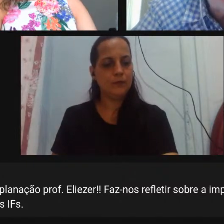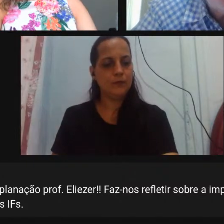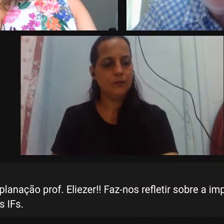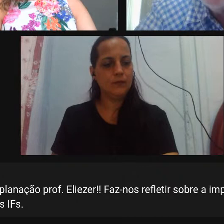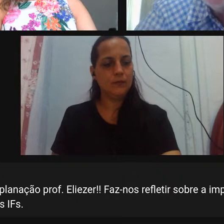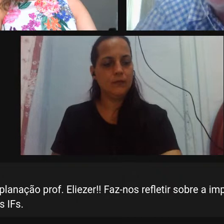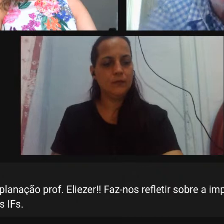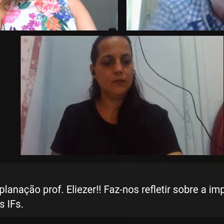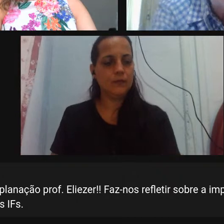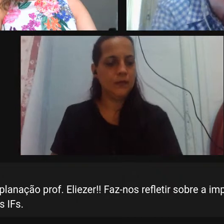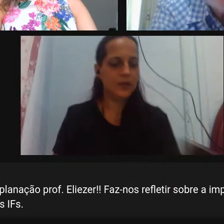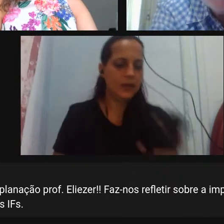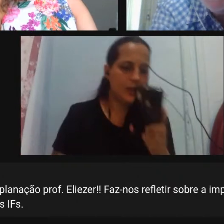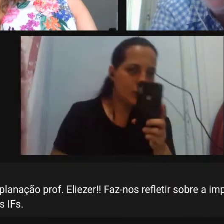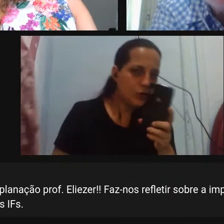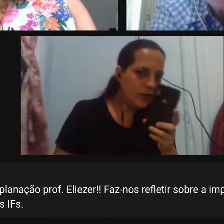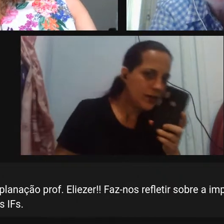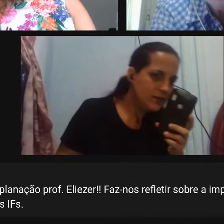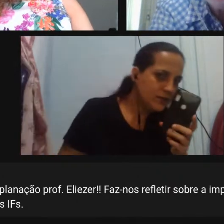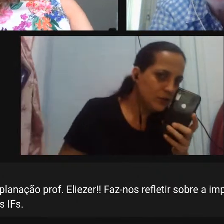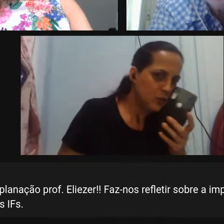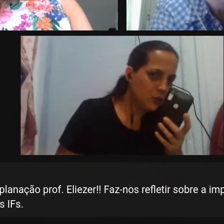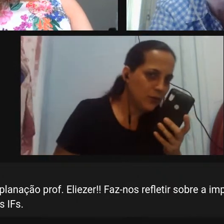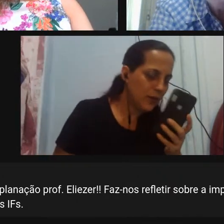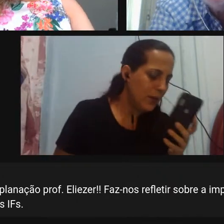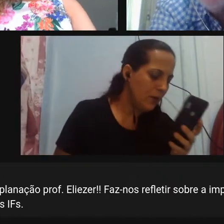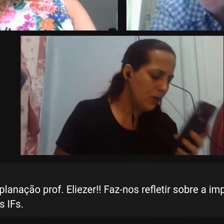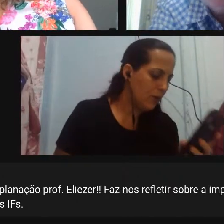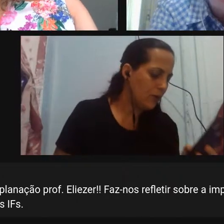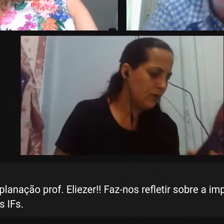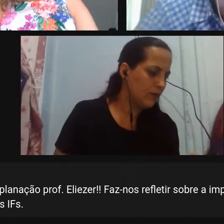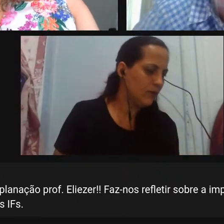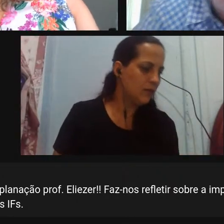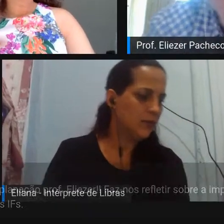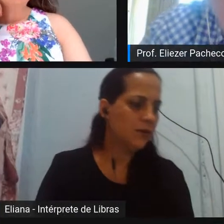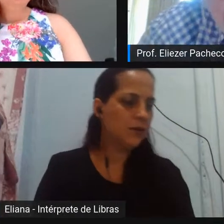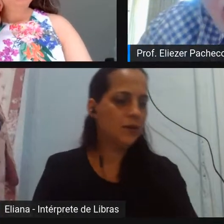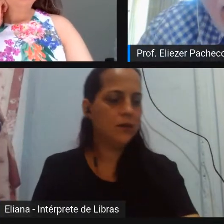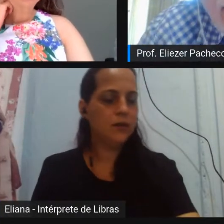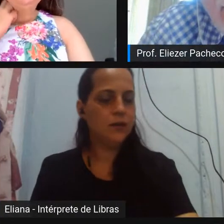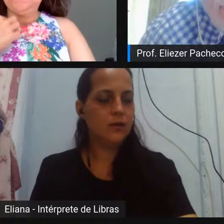Eu não sei se estão ouvindo, mas os meus cachorros estão querendo participar da aula aqui. Né?